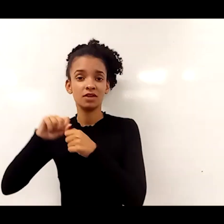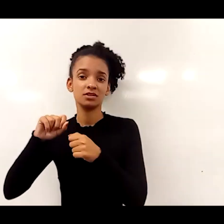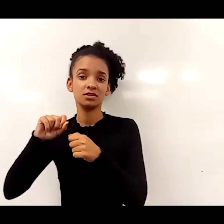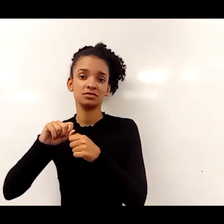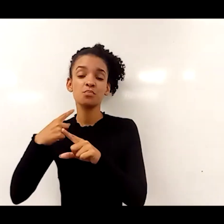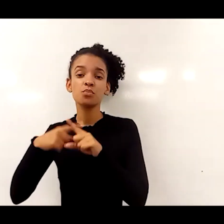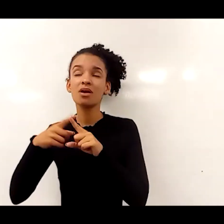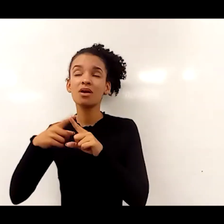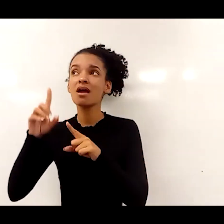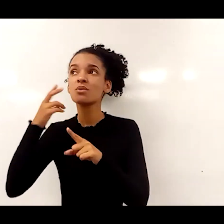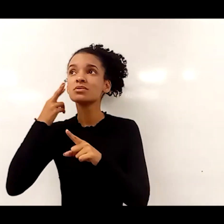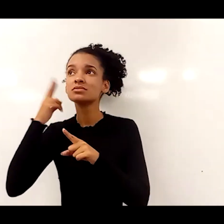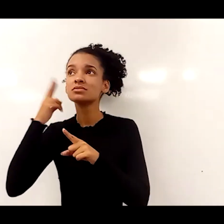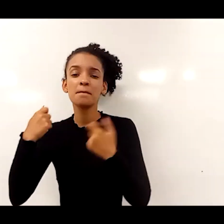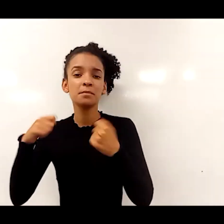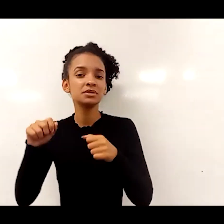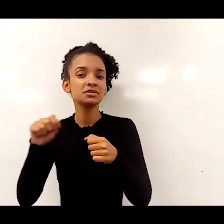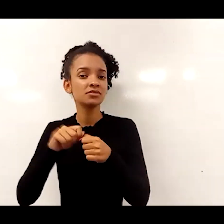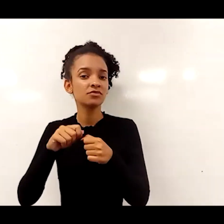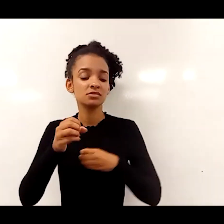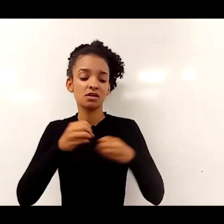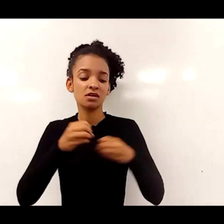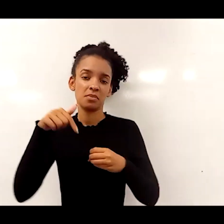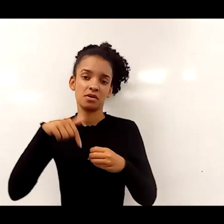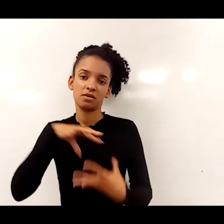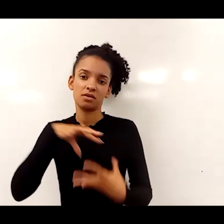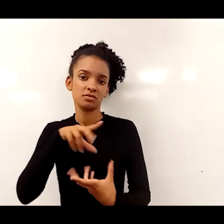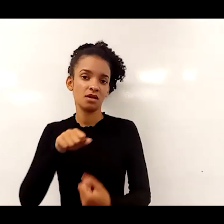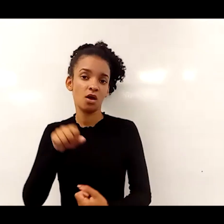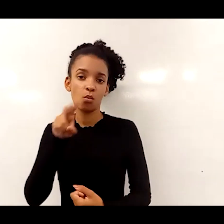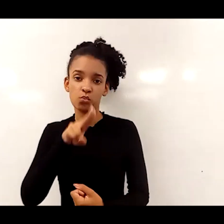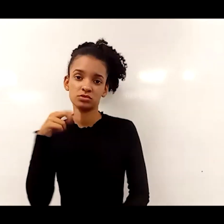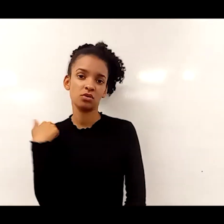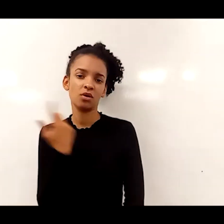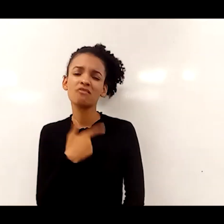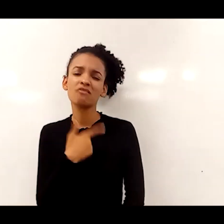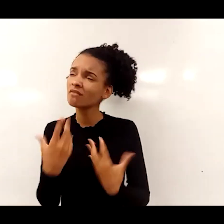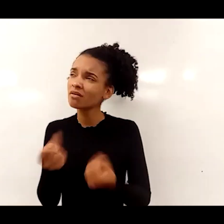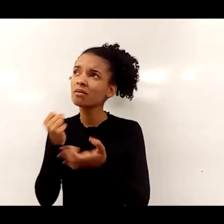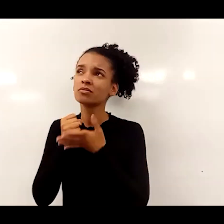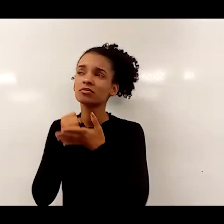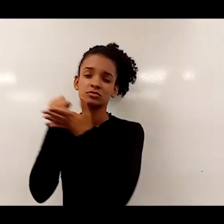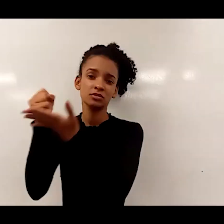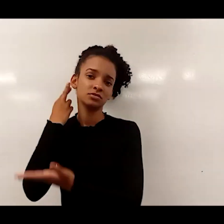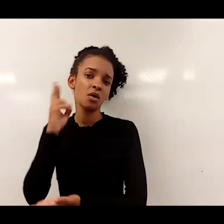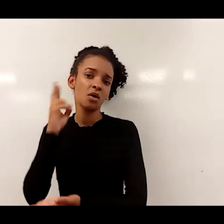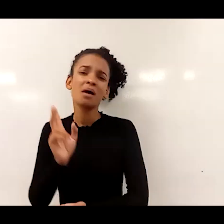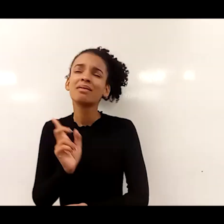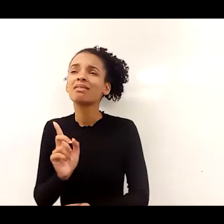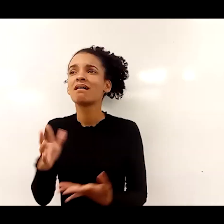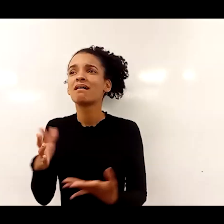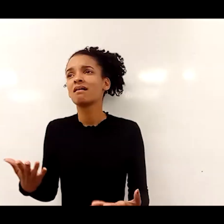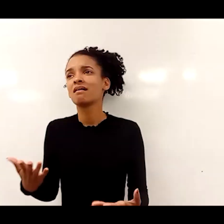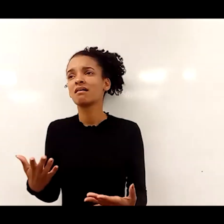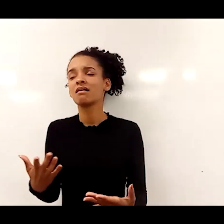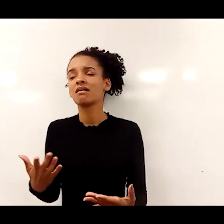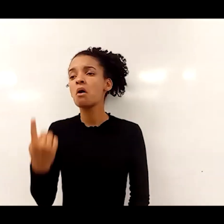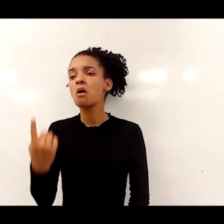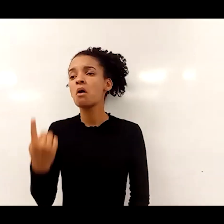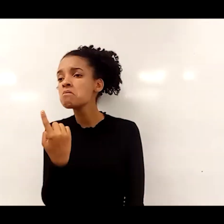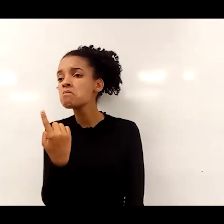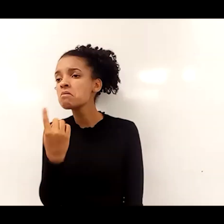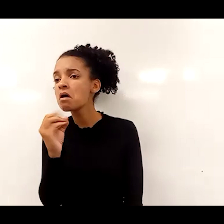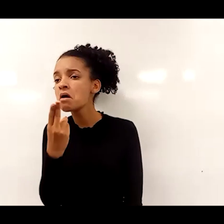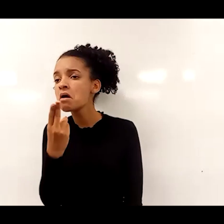terra através de nós. Vamos cooperar com o Senhor. Não deixe ou uma minoria suar a